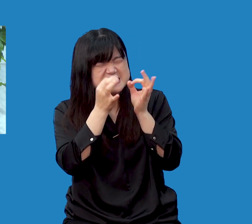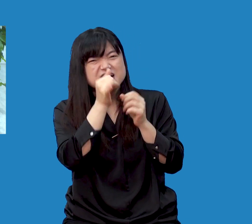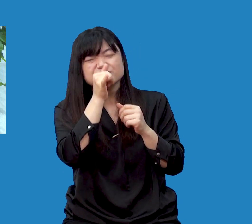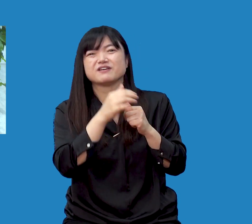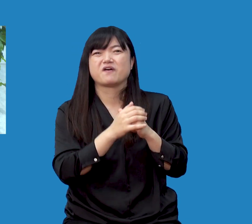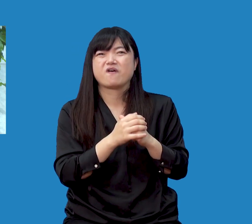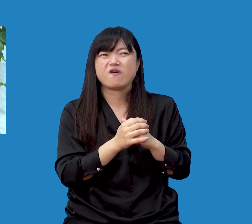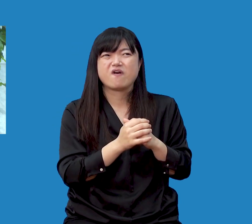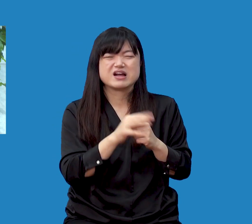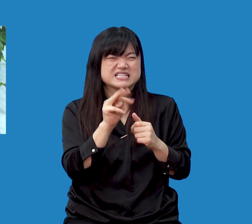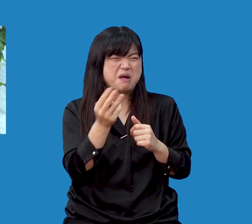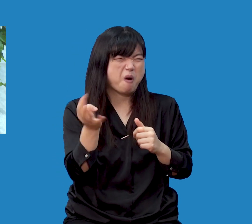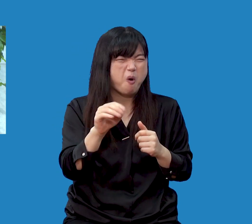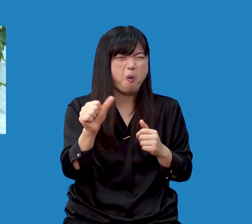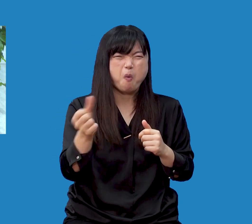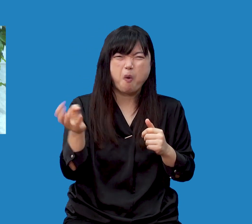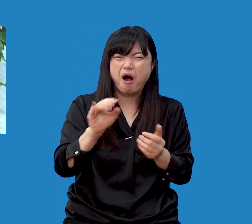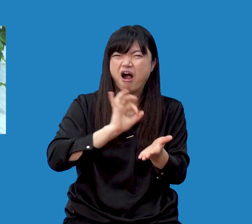실제로